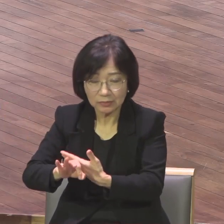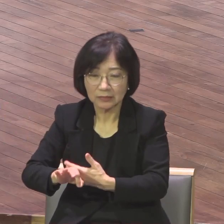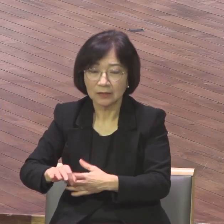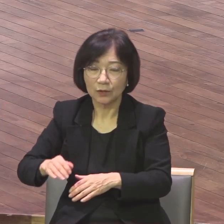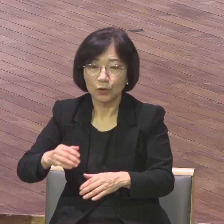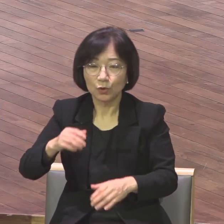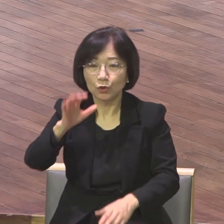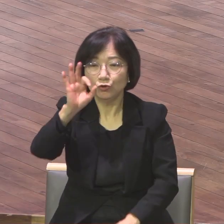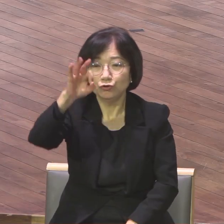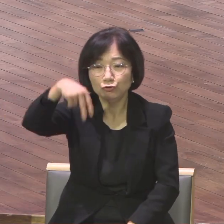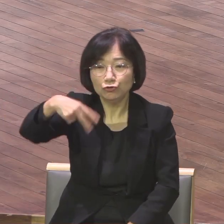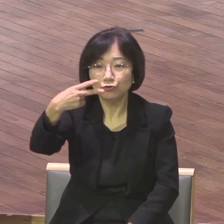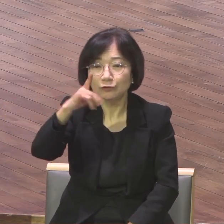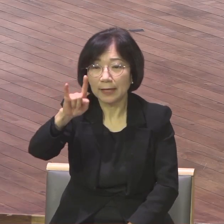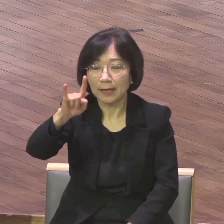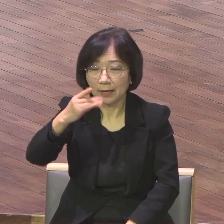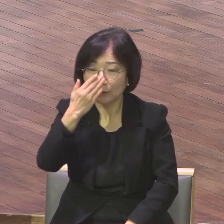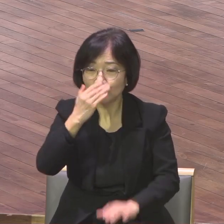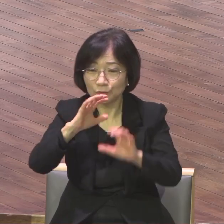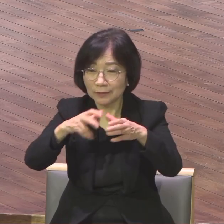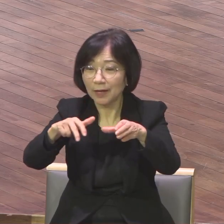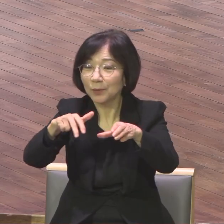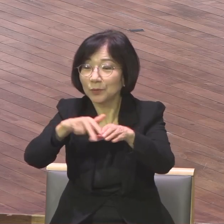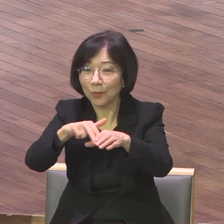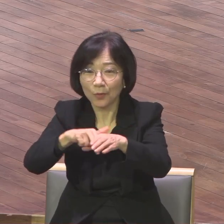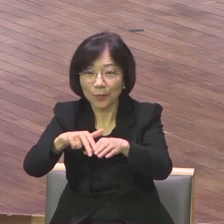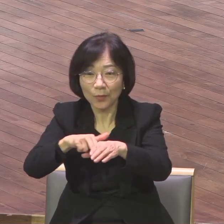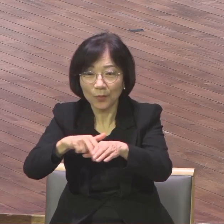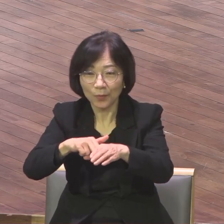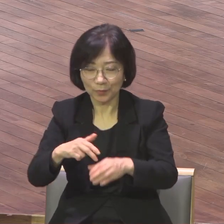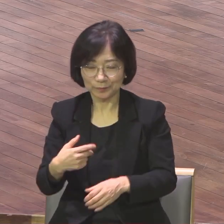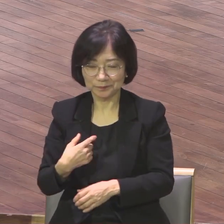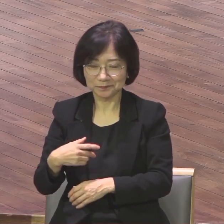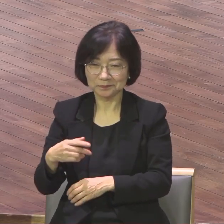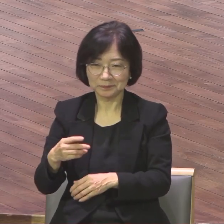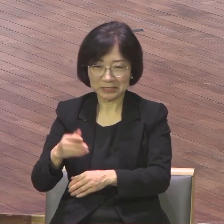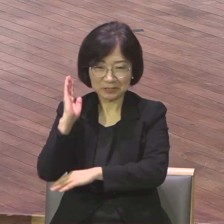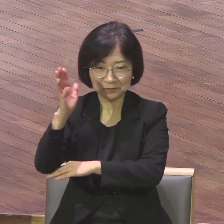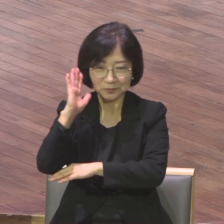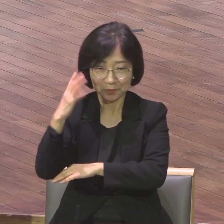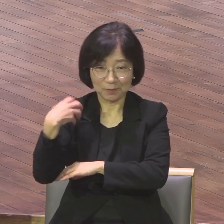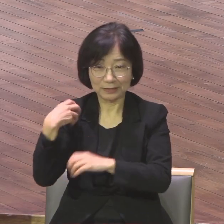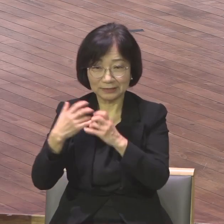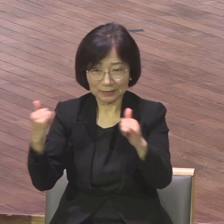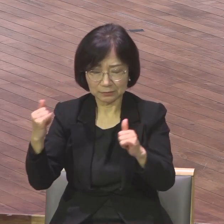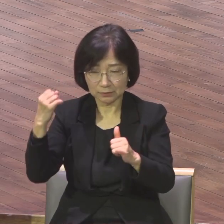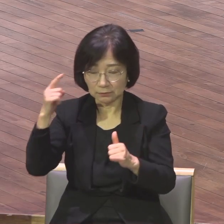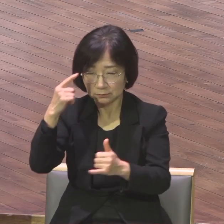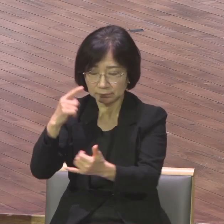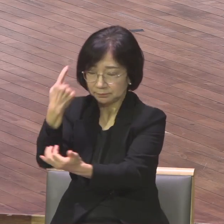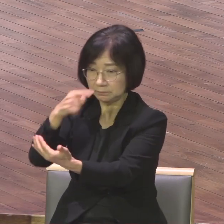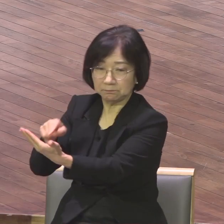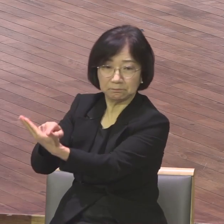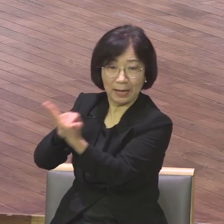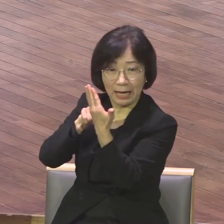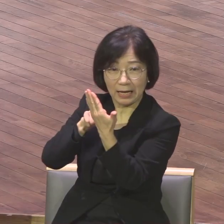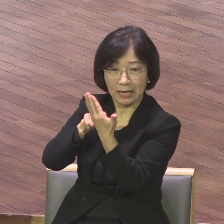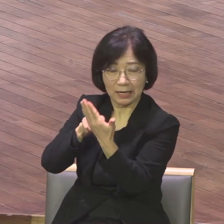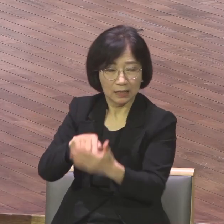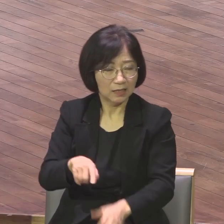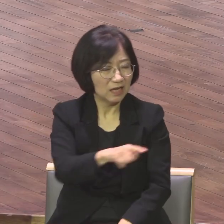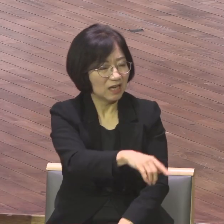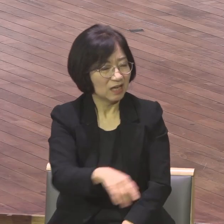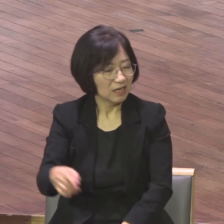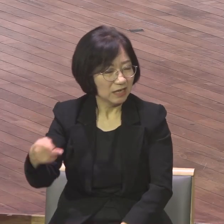설교자들이 그 순회하면서 돌아다니면서 설교하는 자들이 있어요. 이들이 나타나서 바울이 전한 복음을 희석시켜